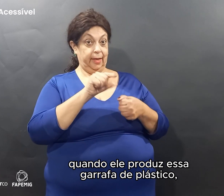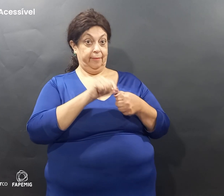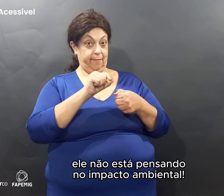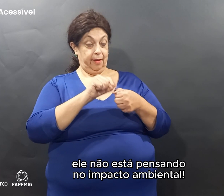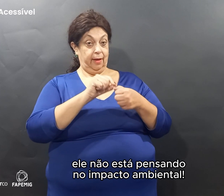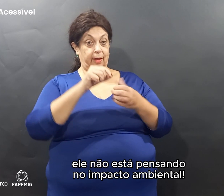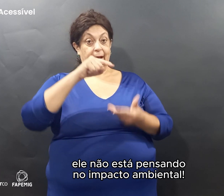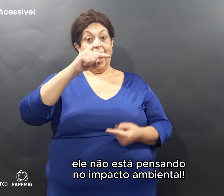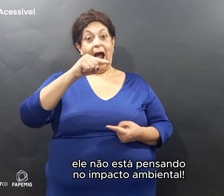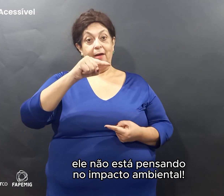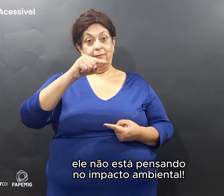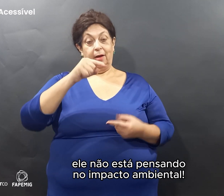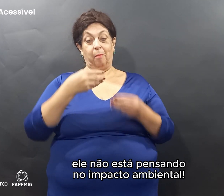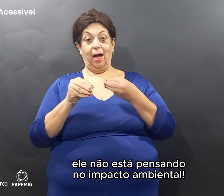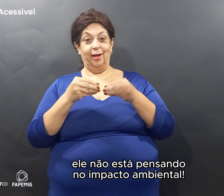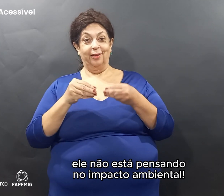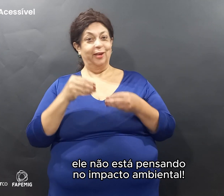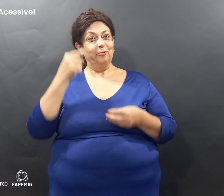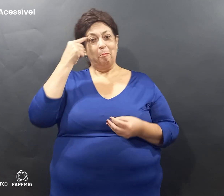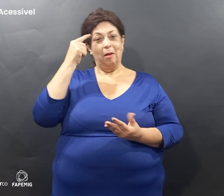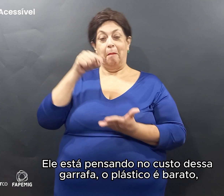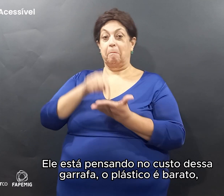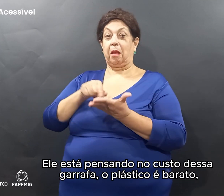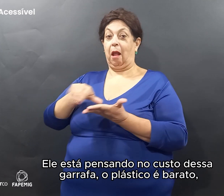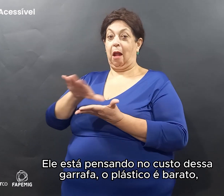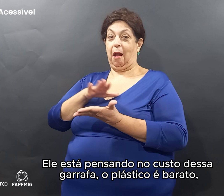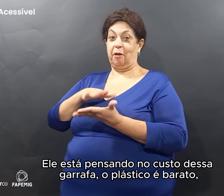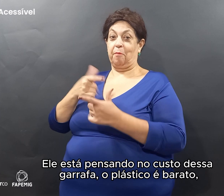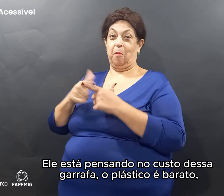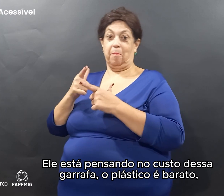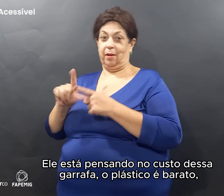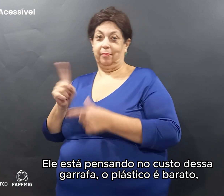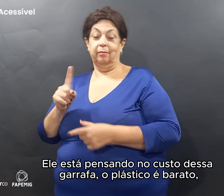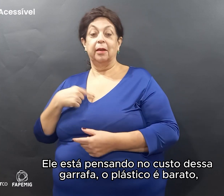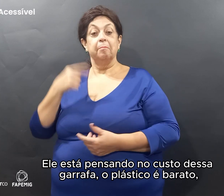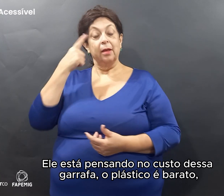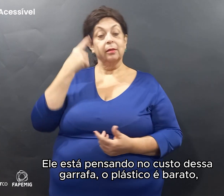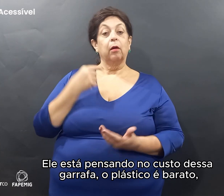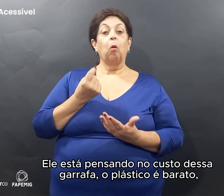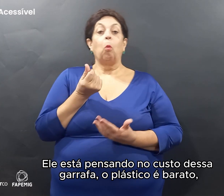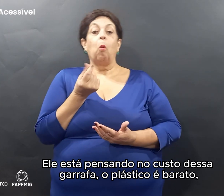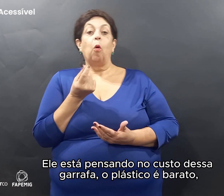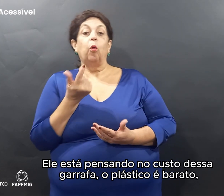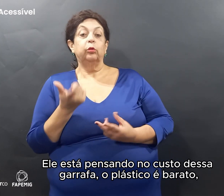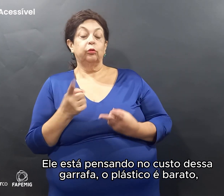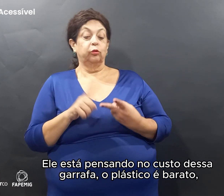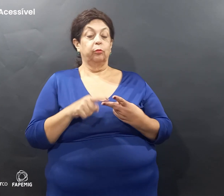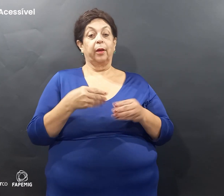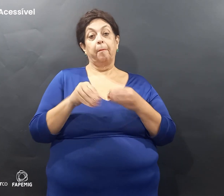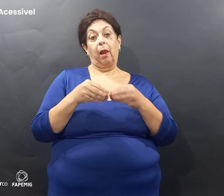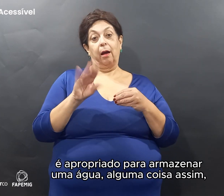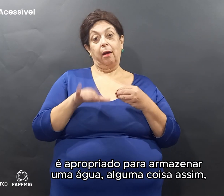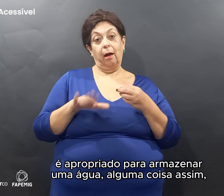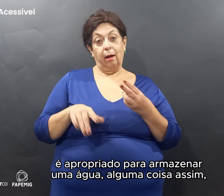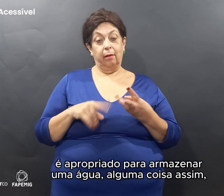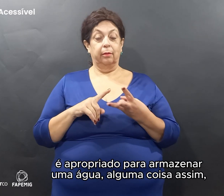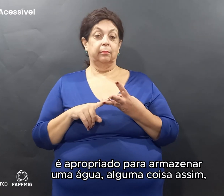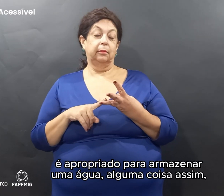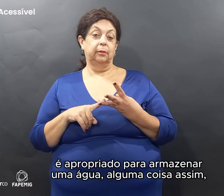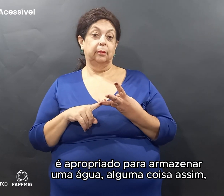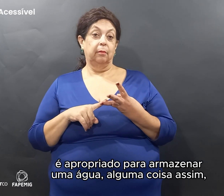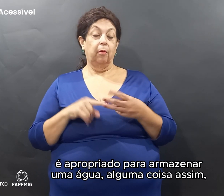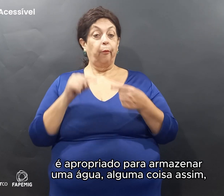de plástico, ele não está pensando no impacto ambiental. Ele está pensando no custo dessa garrafa. O plástico é barato, é